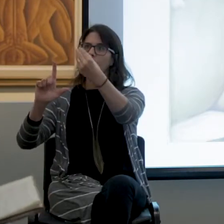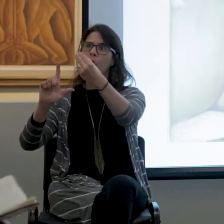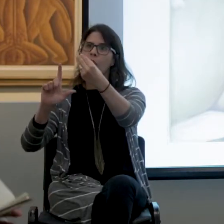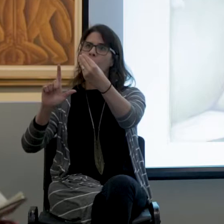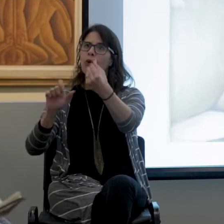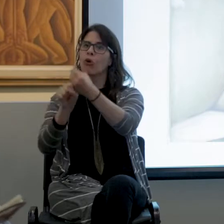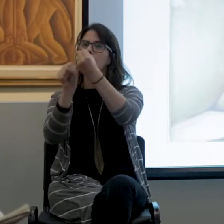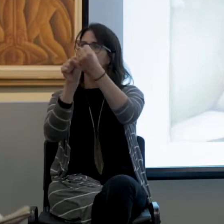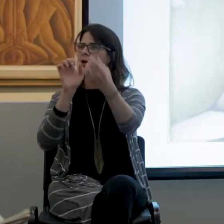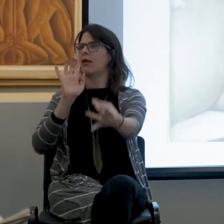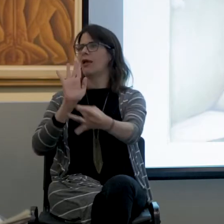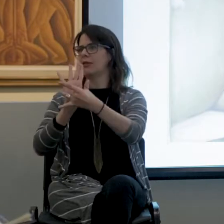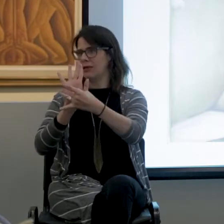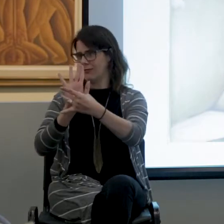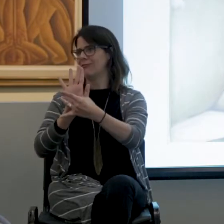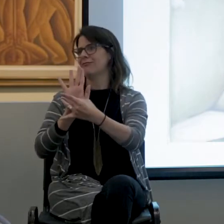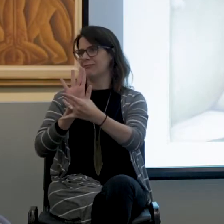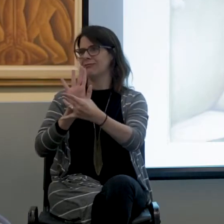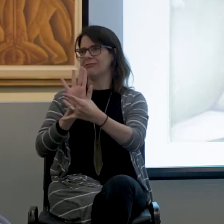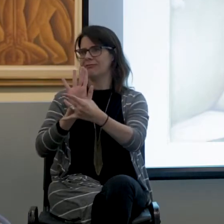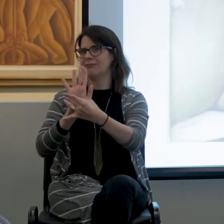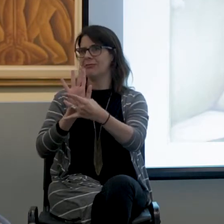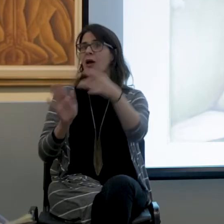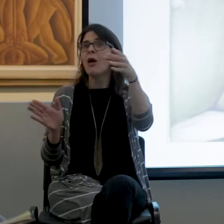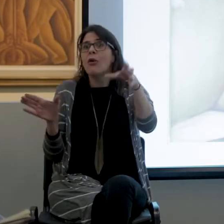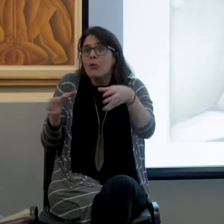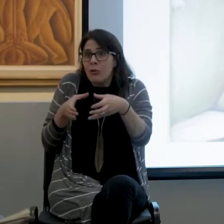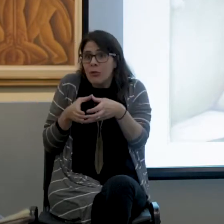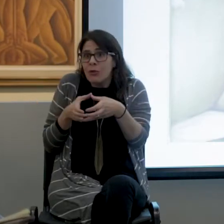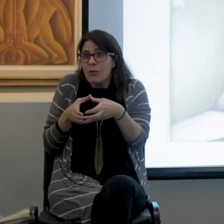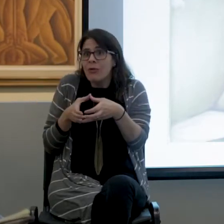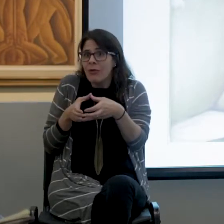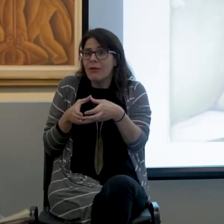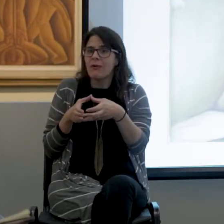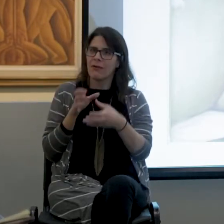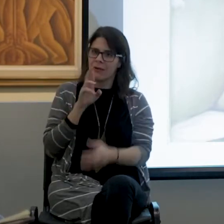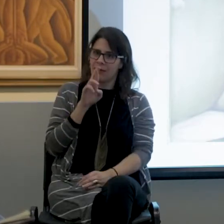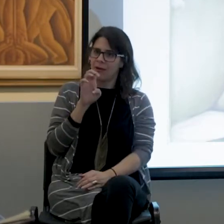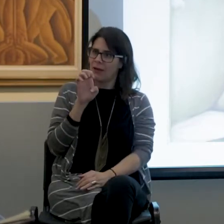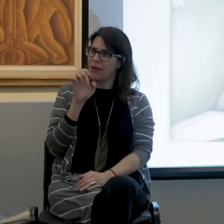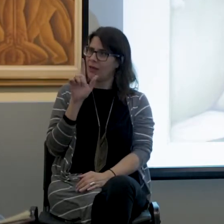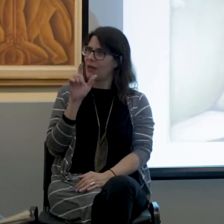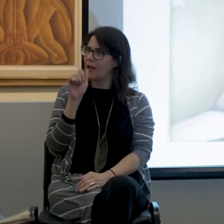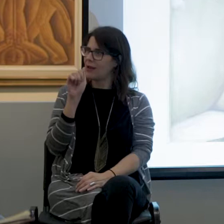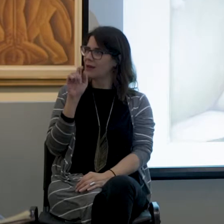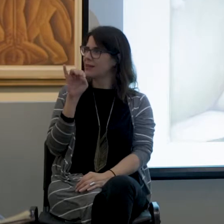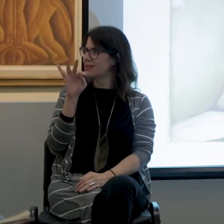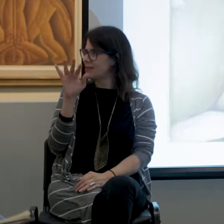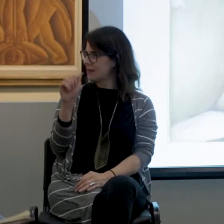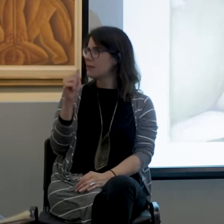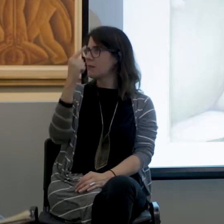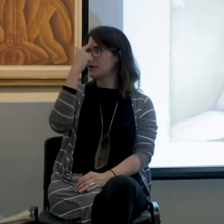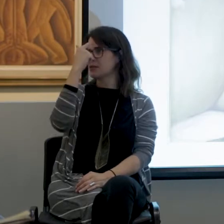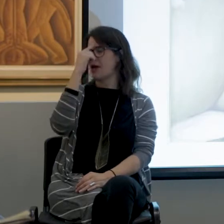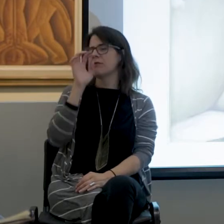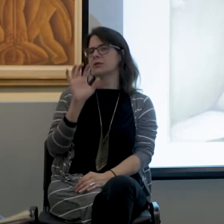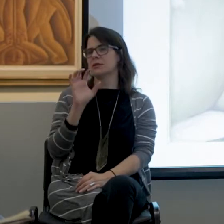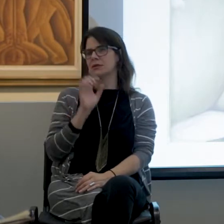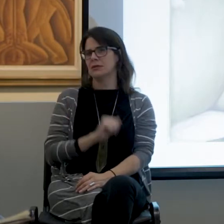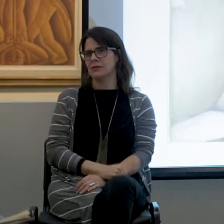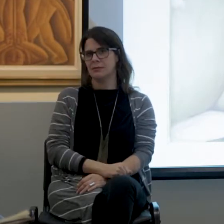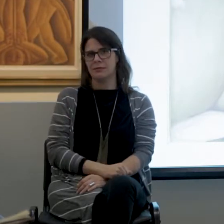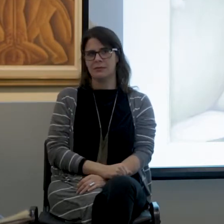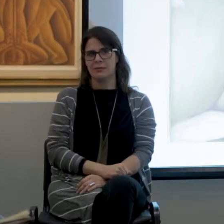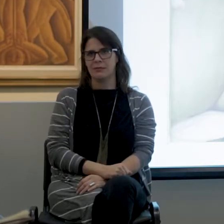Era o que pensavam os realistas, e essa ideia irá escorrer para dentro do modernismo, obviamente.